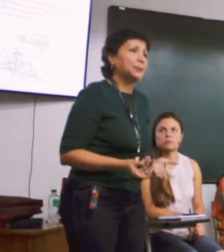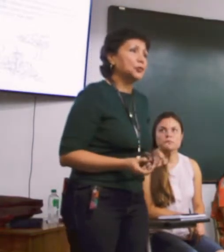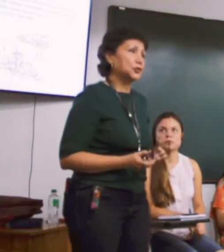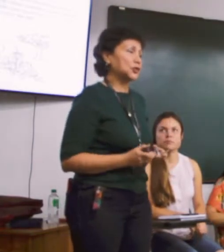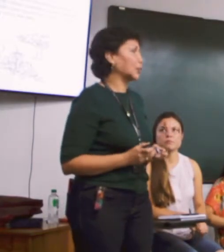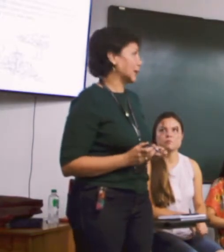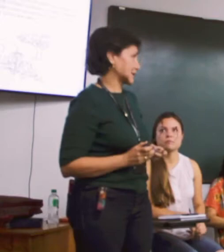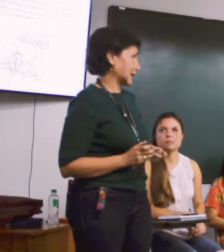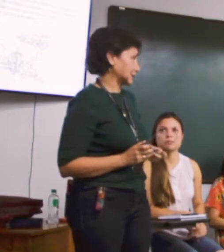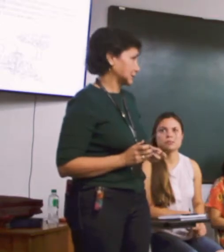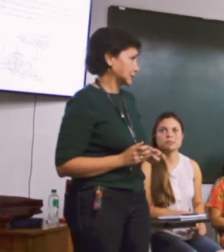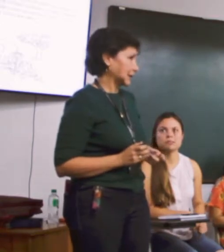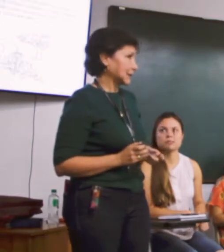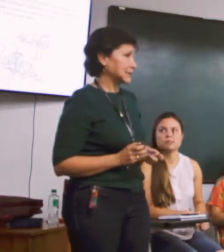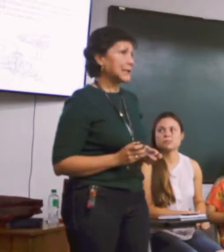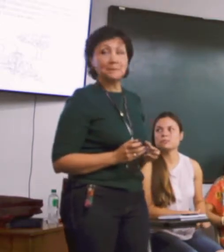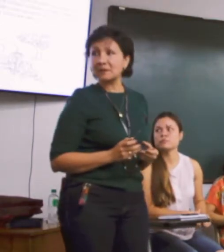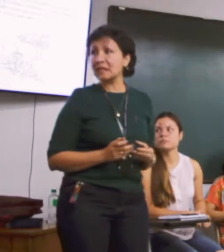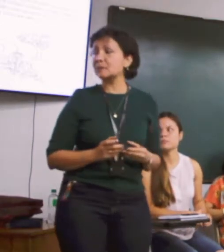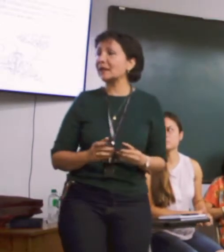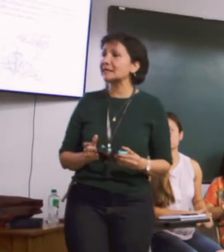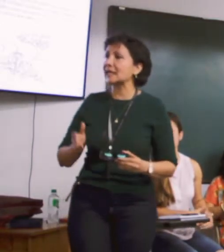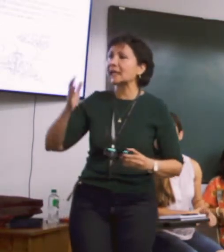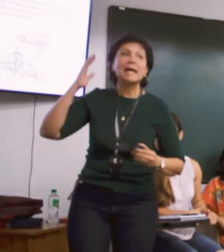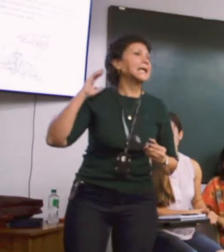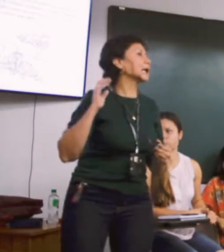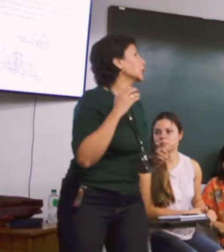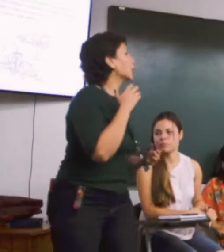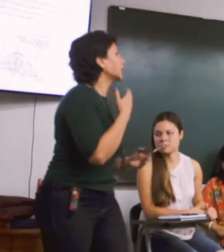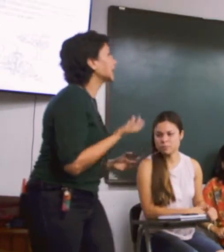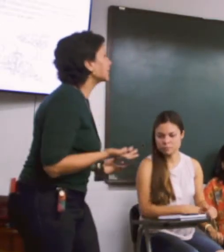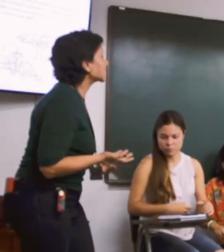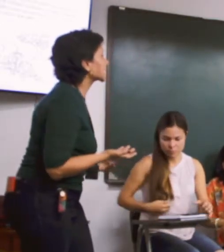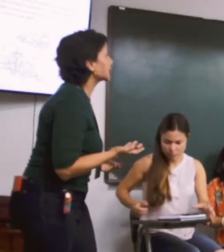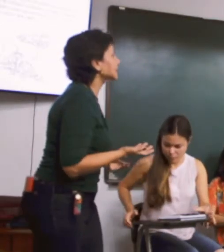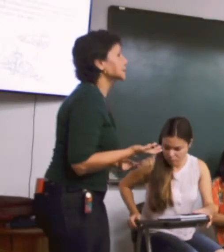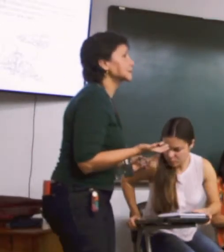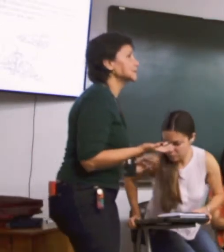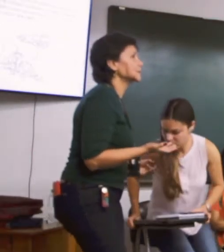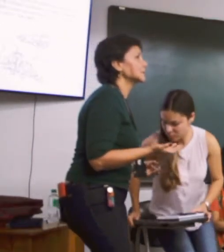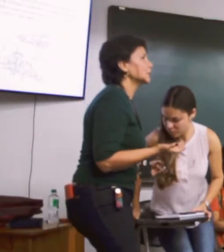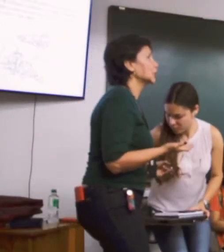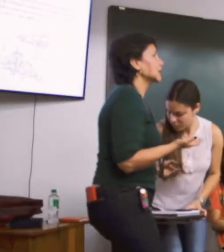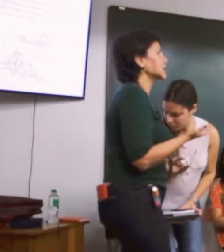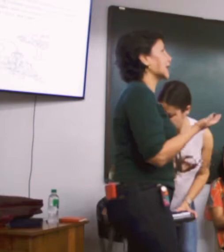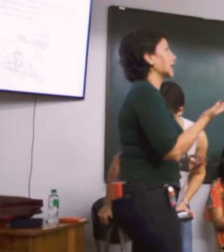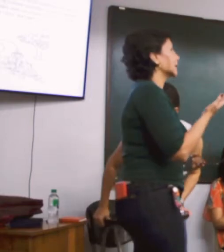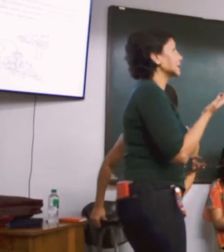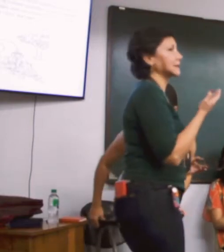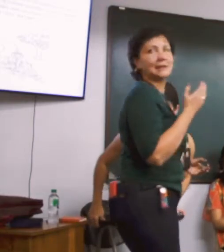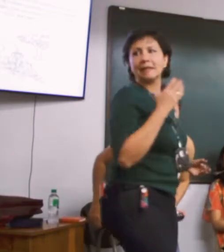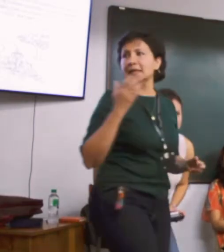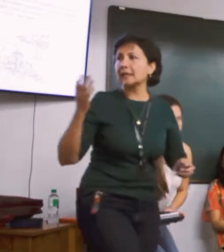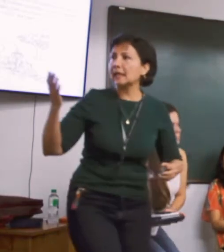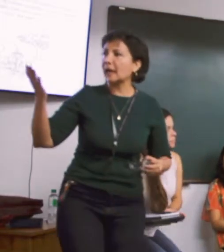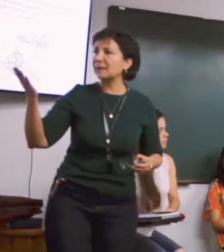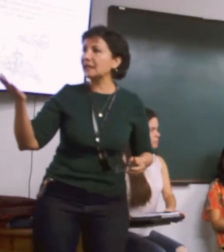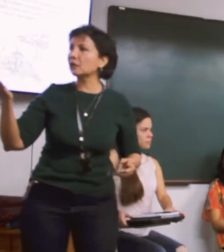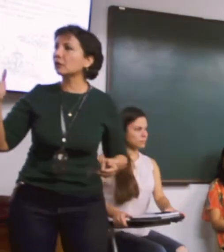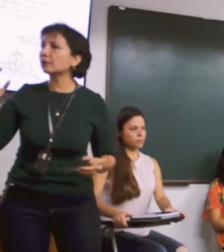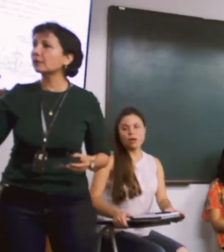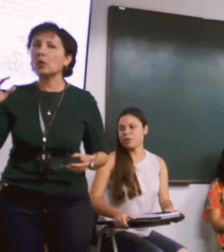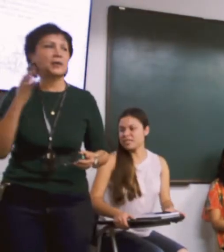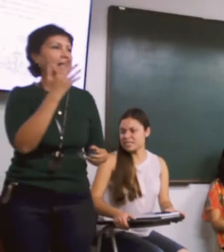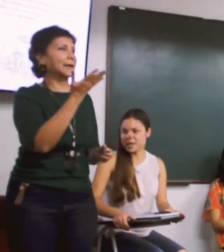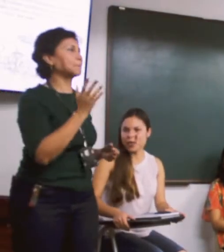sobre qué puntos conversar. ¿Sí? ¿Les parece? ¿Qué grupo quiere empezar? ¿Dónde está